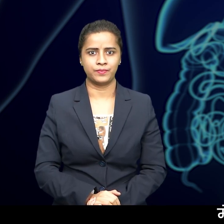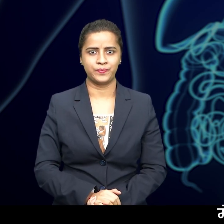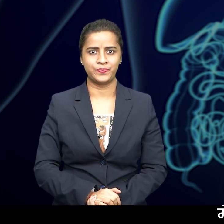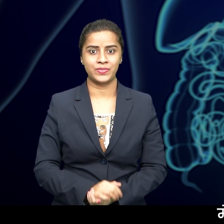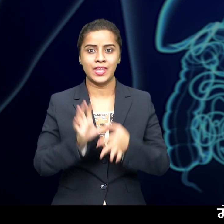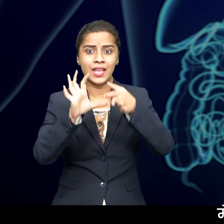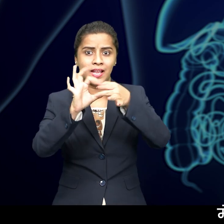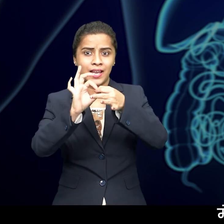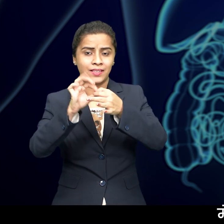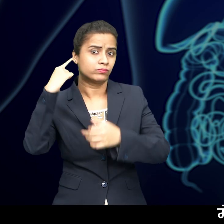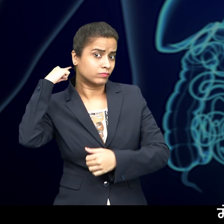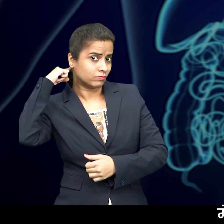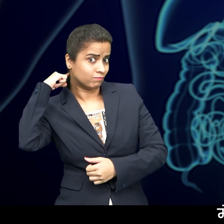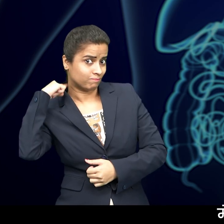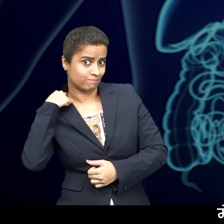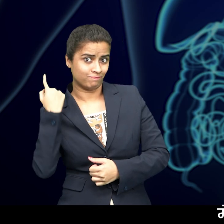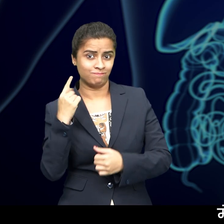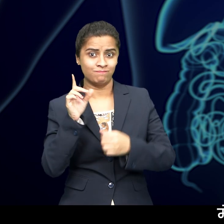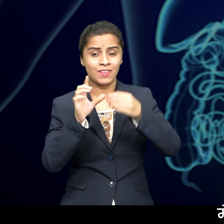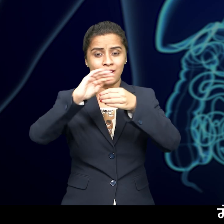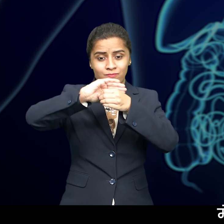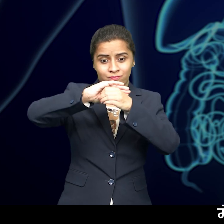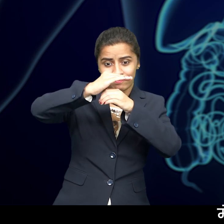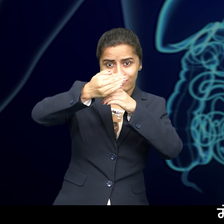मेर रज्जु शीर्ष।